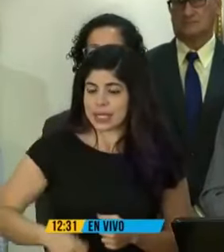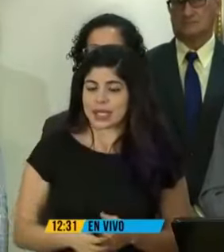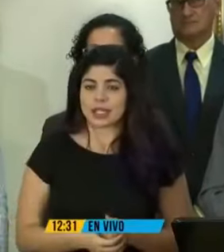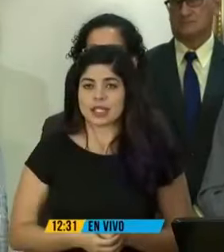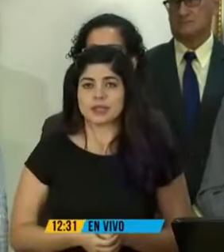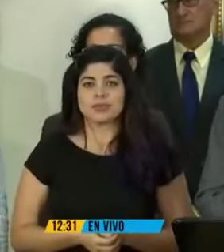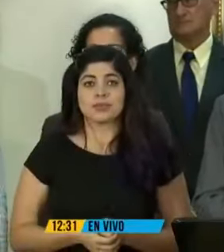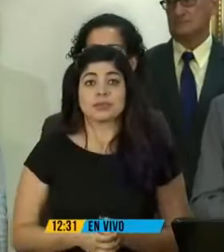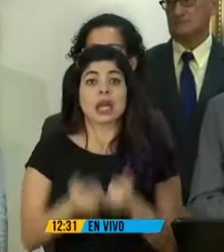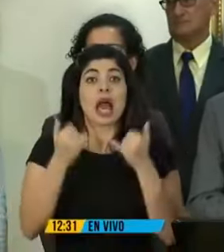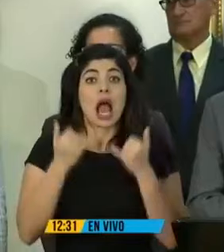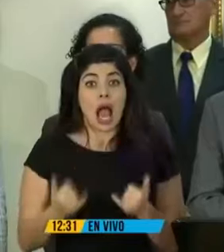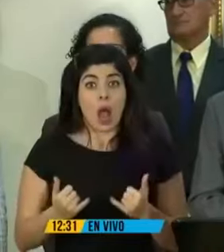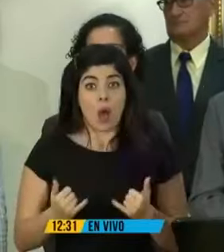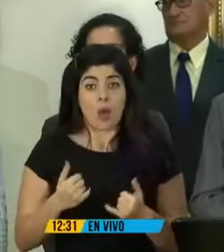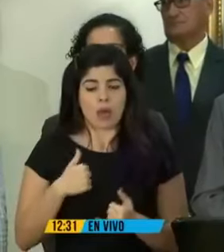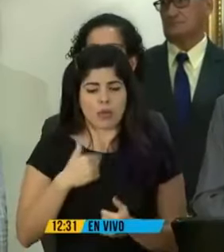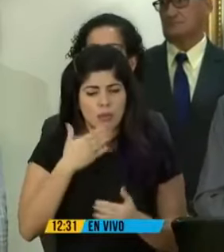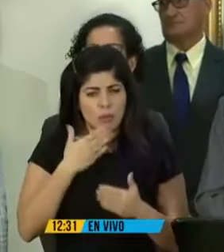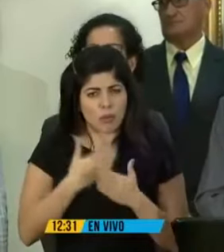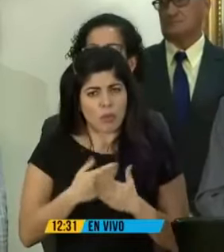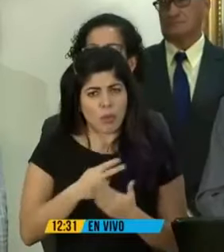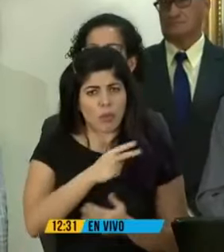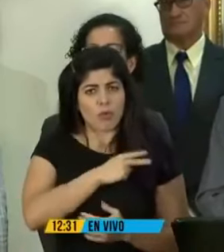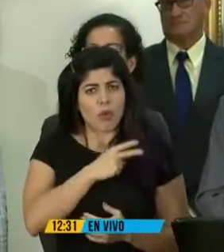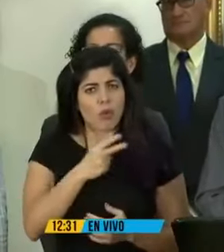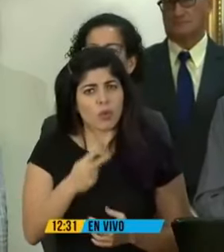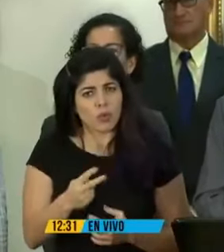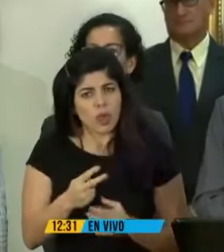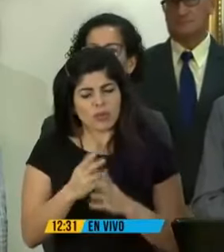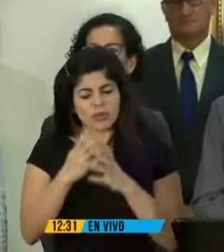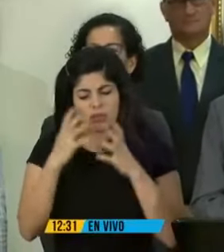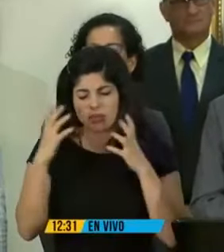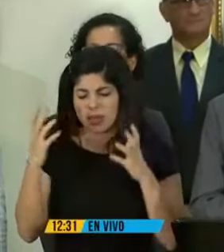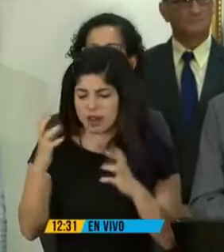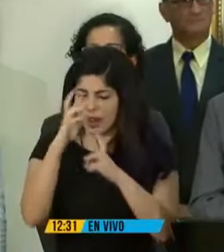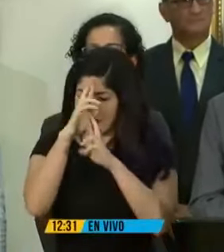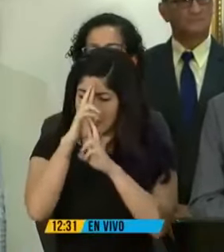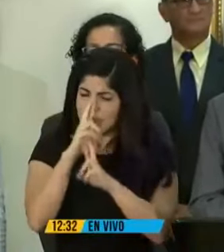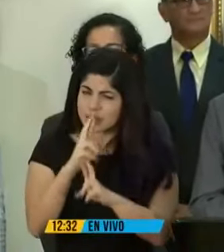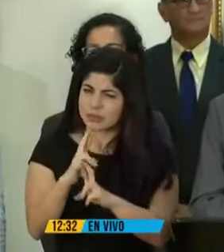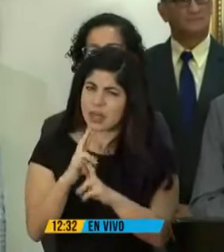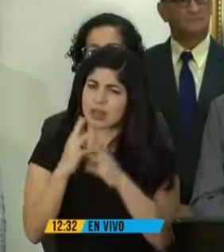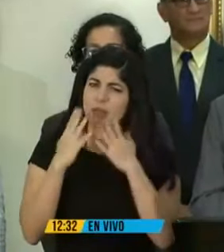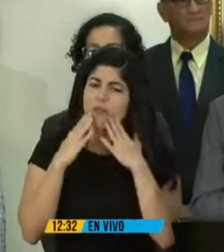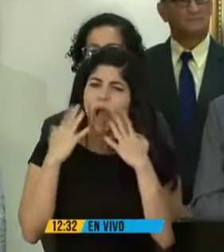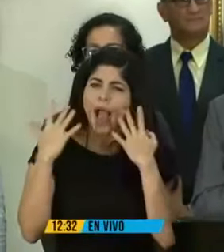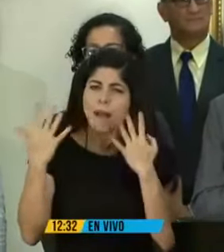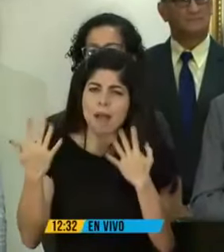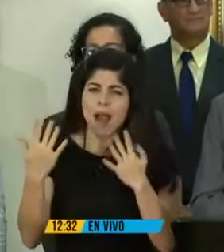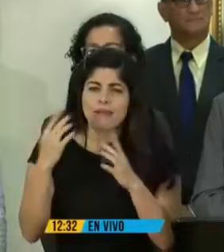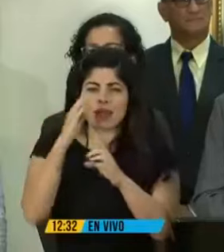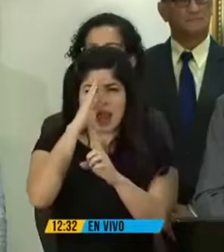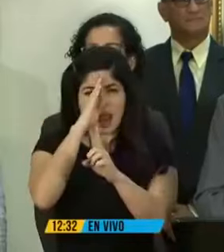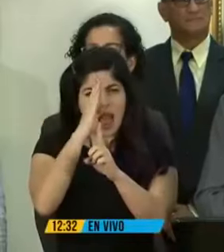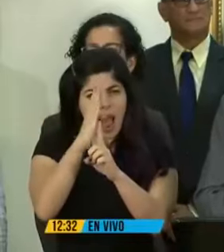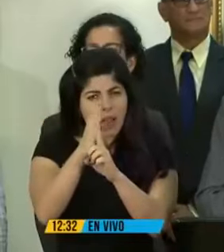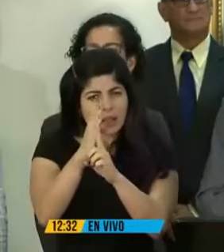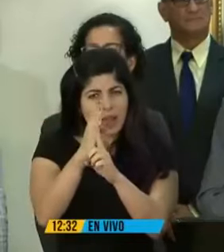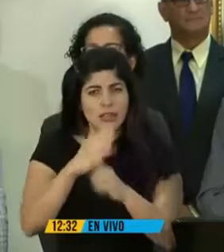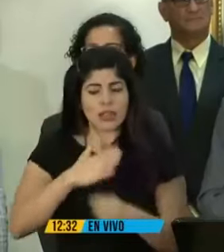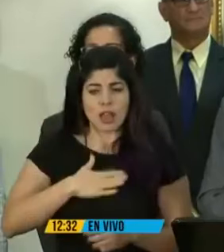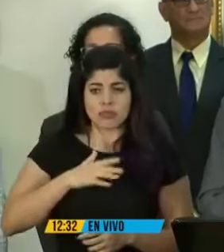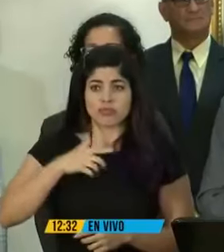ahora que con buena voluntad, inmenso respeto, amabilidad y lealtad le devuelvo